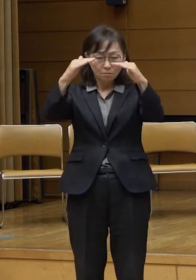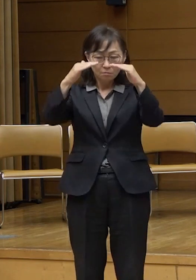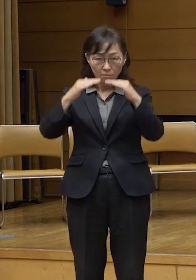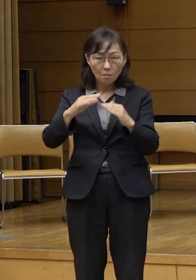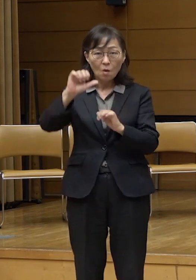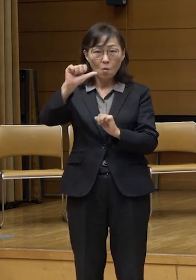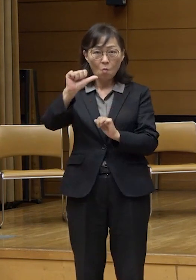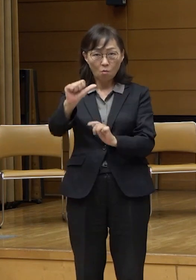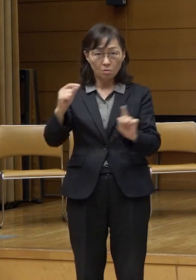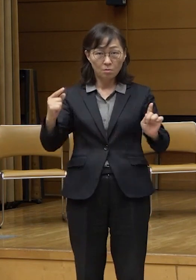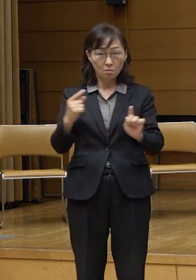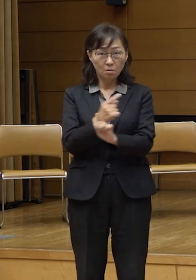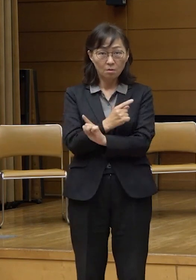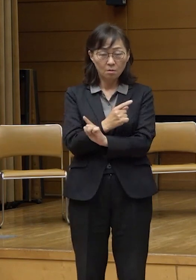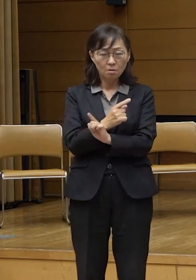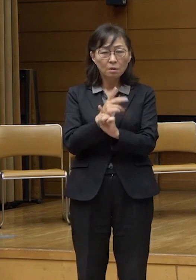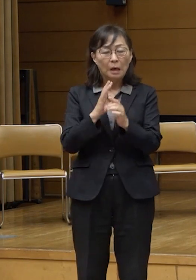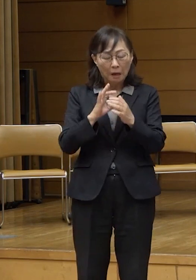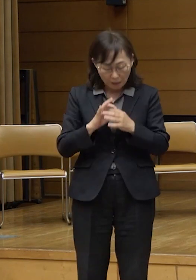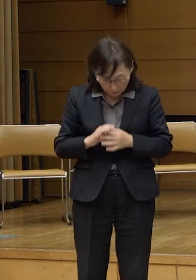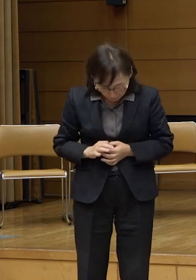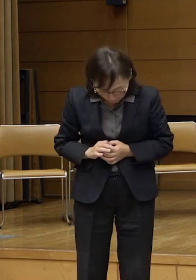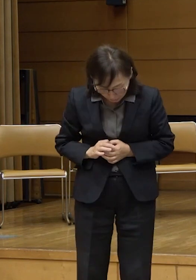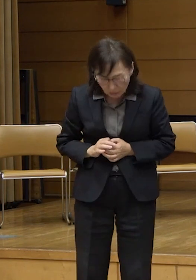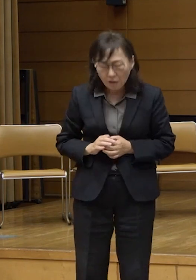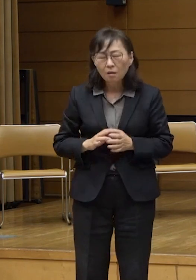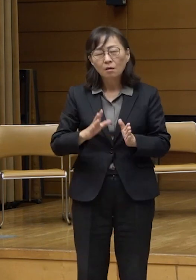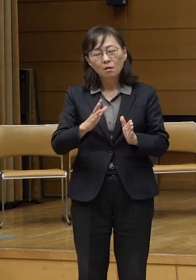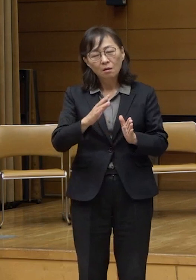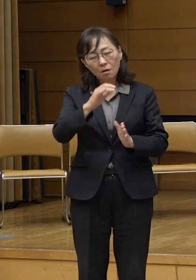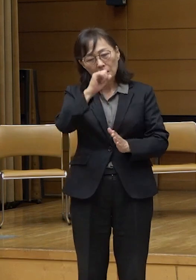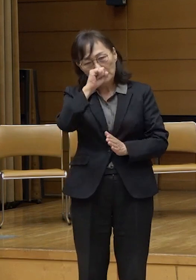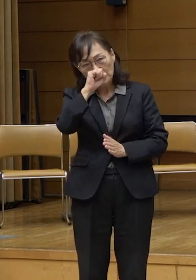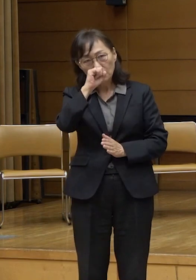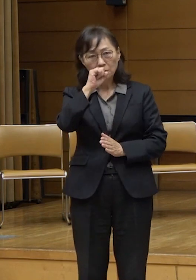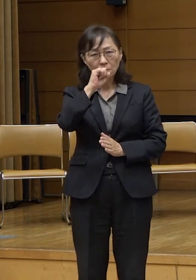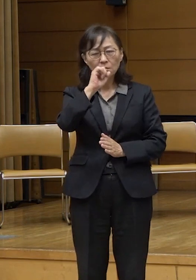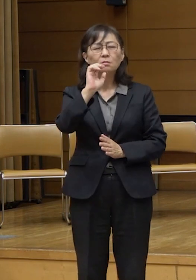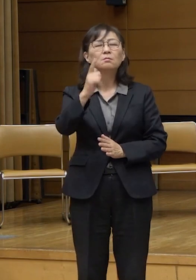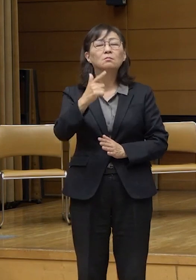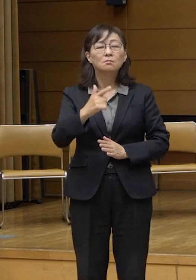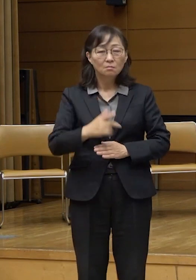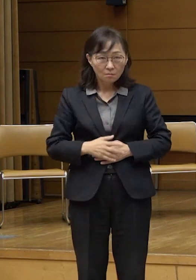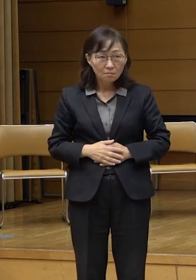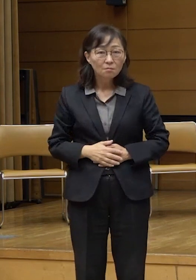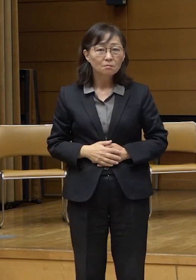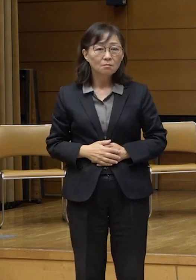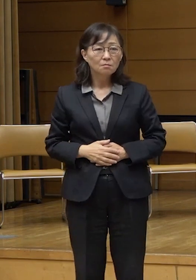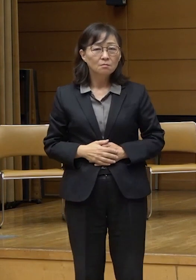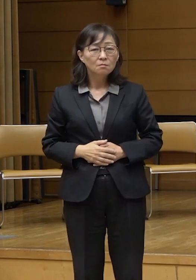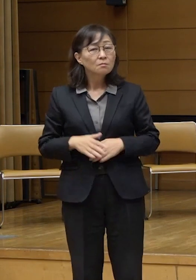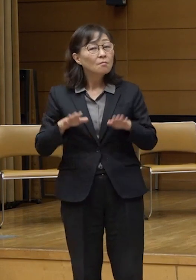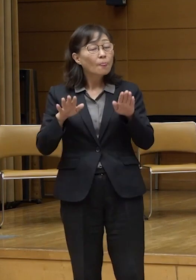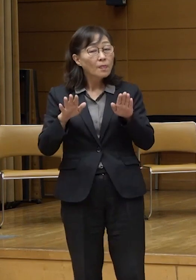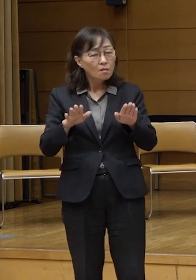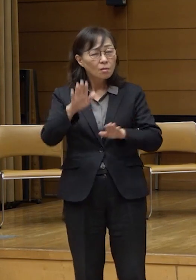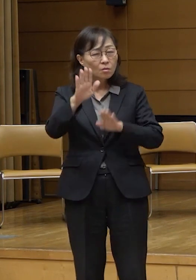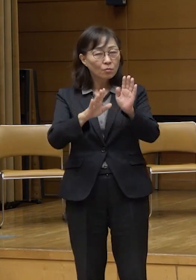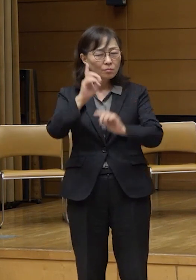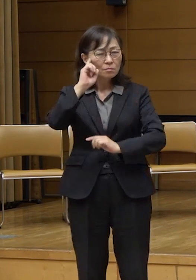かといって変化があったわけではないというのがあった。しかしながら今どういうふうになってきたかとい